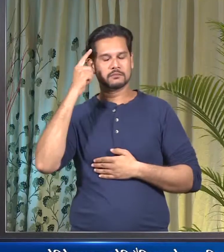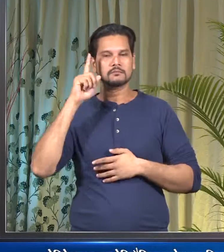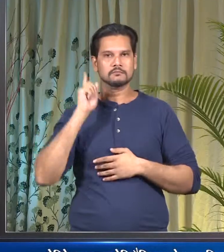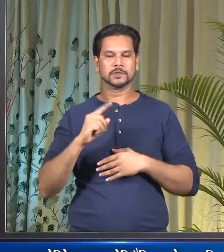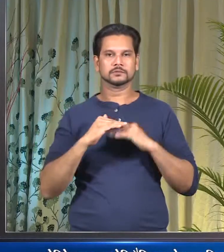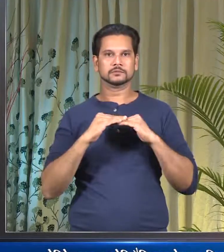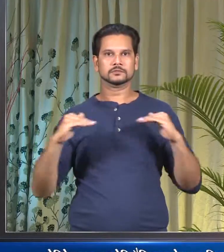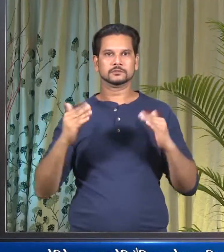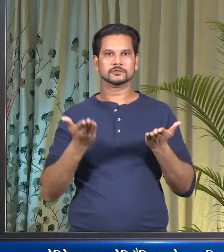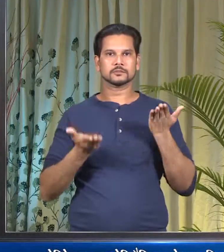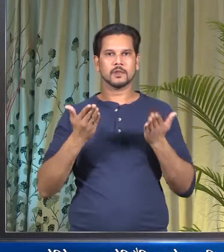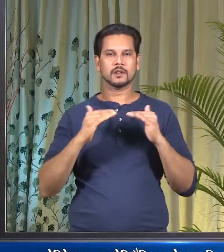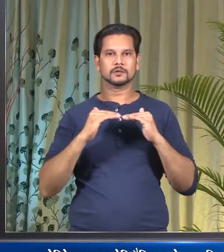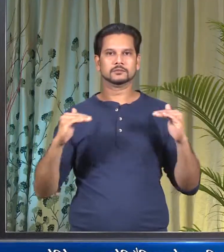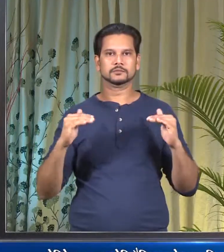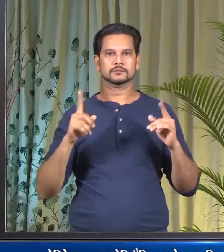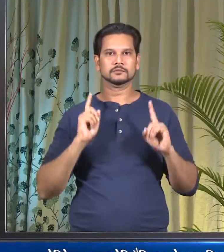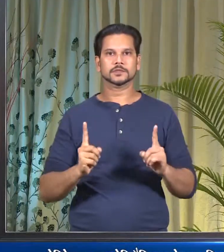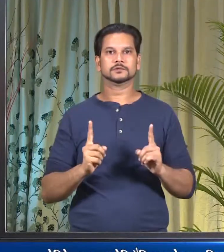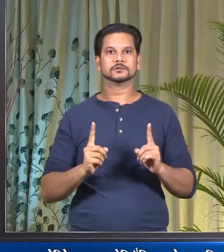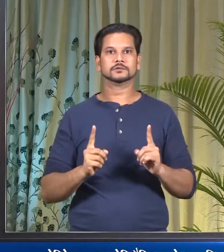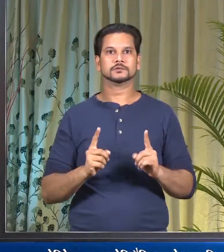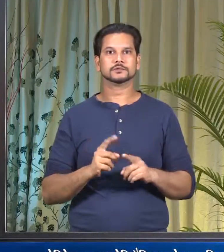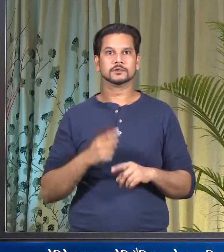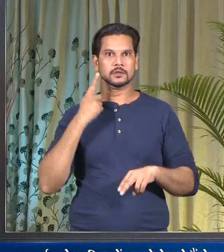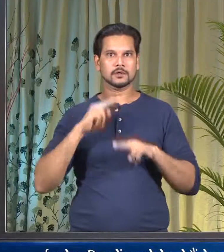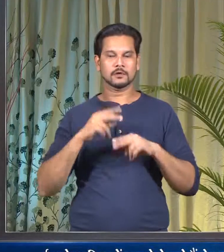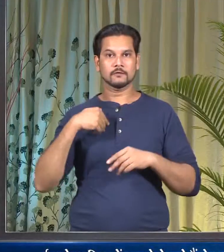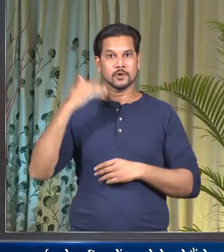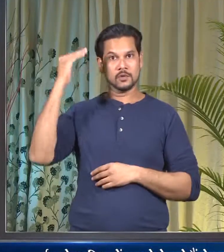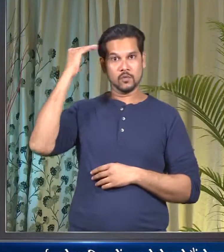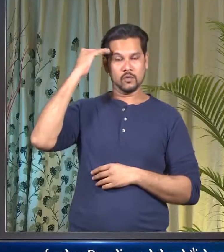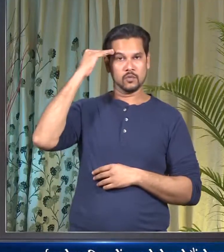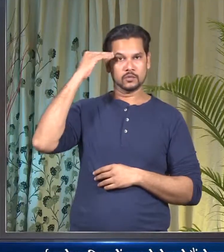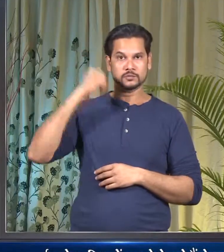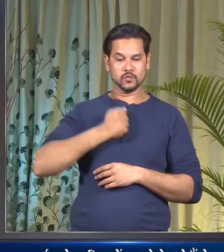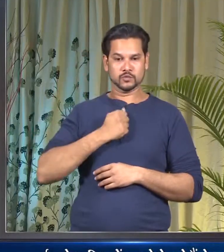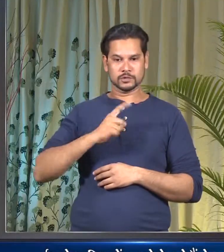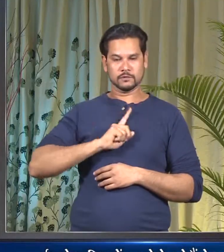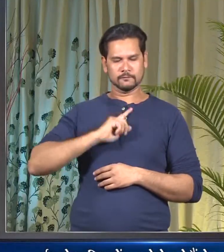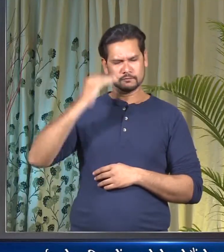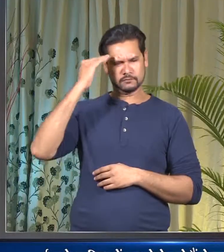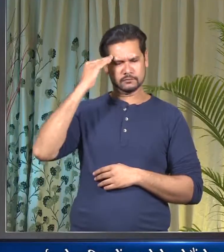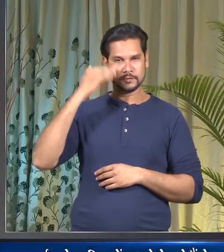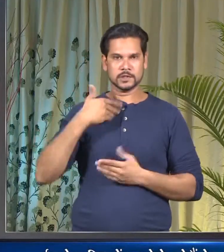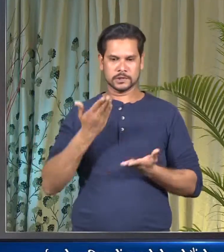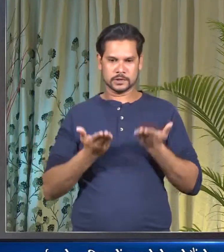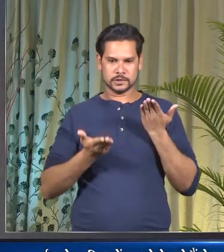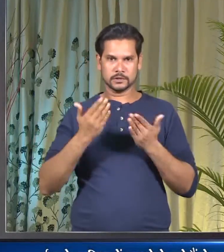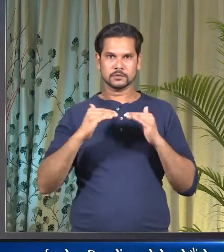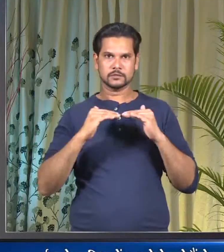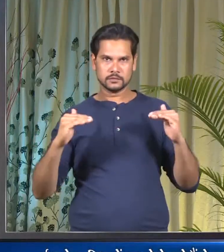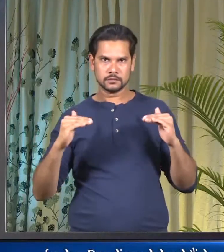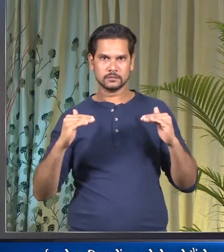में हम अपने आप को stabilize करते हैं इश्वर के सानिध्य में मन को ले जाते